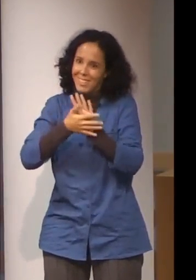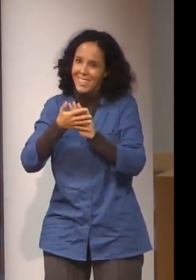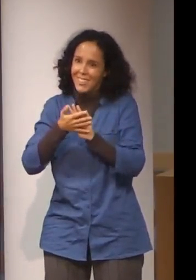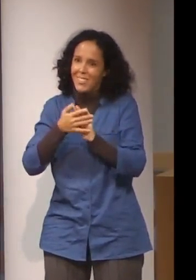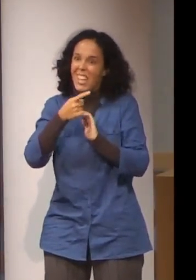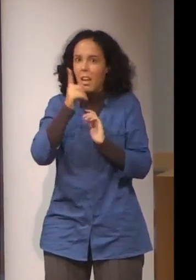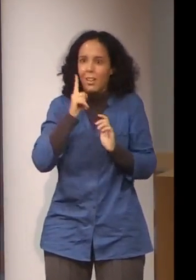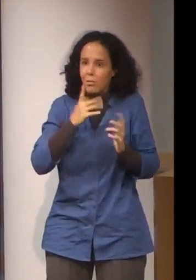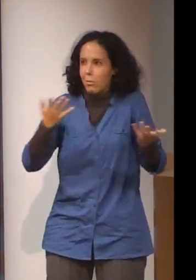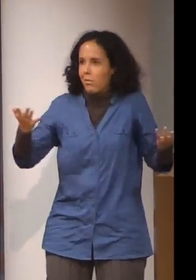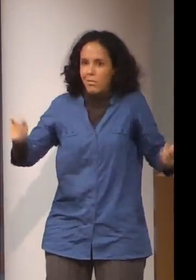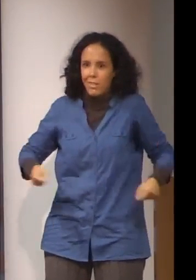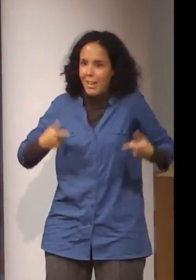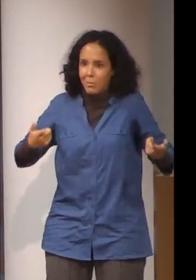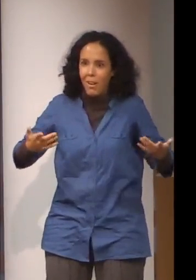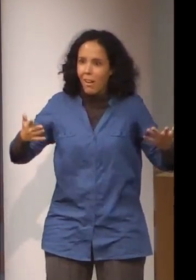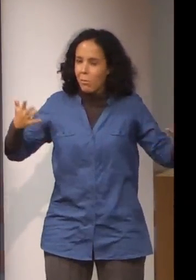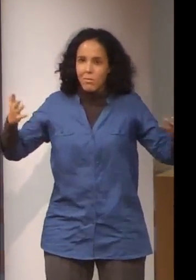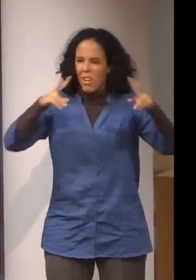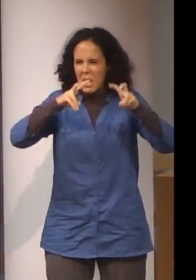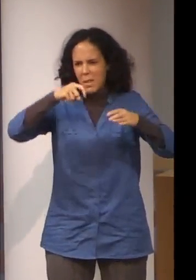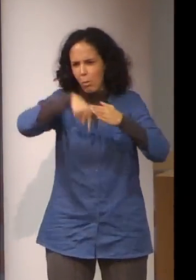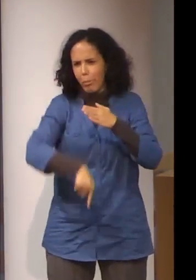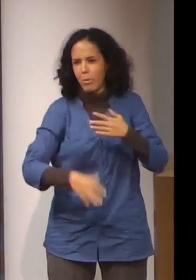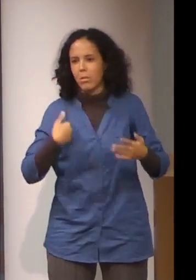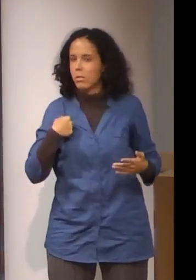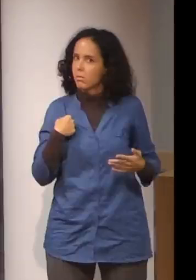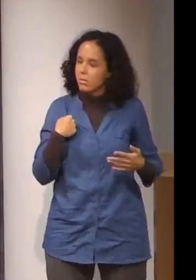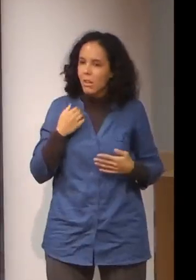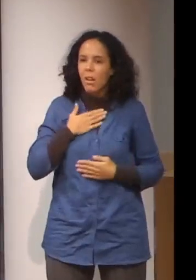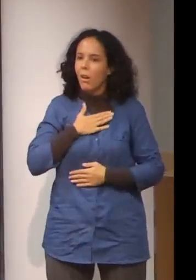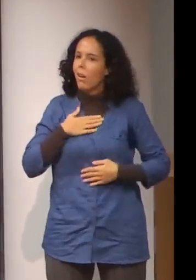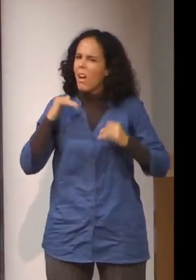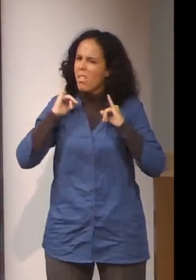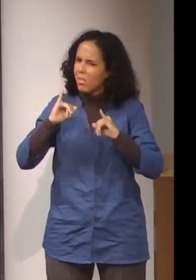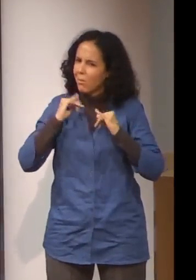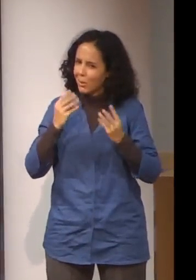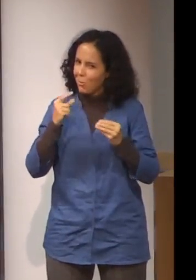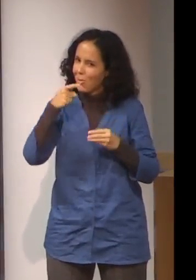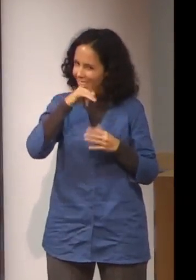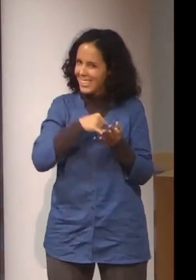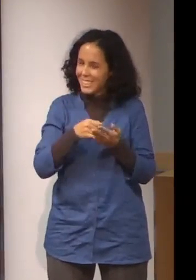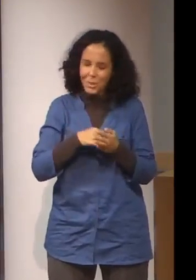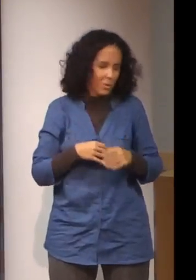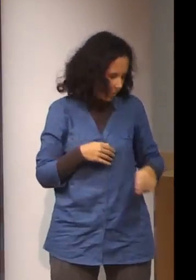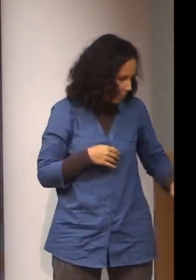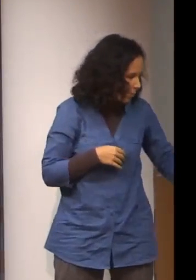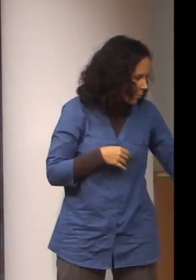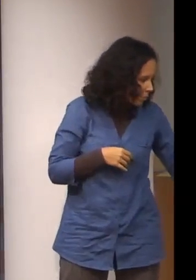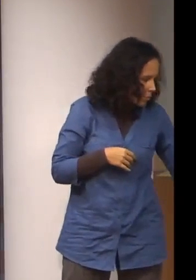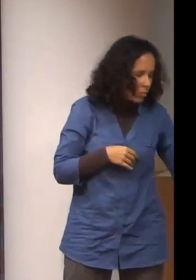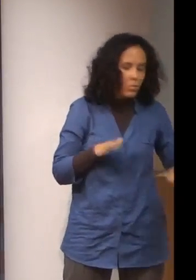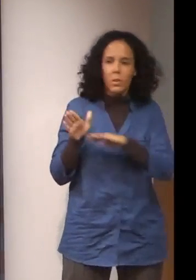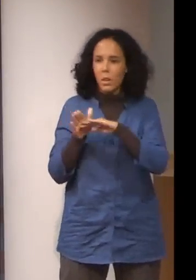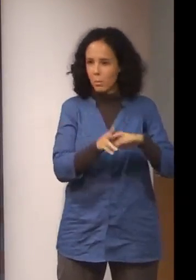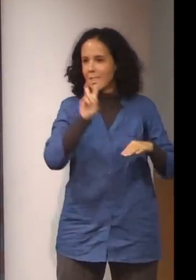Es un tema muy, muy específico y propio de la lengua de signos, fruto de una larga